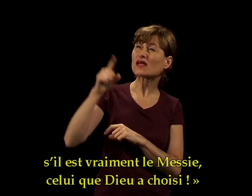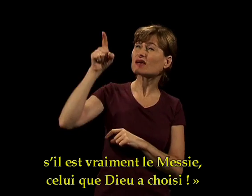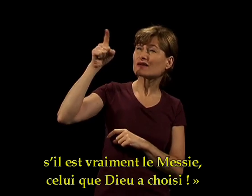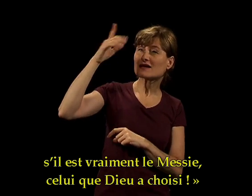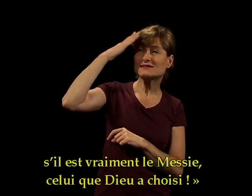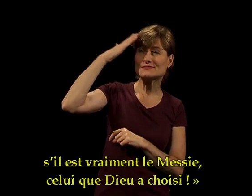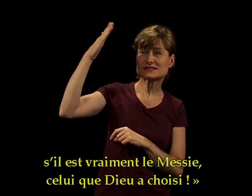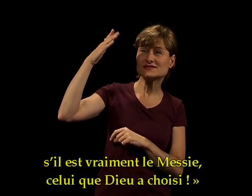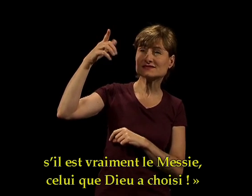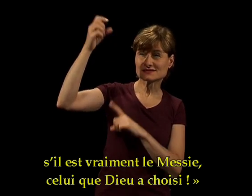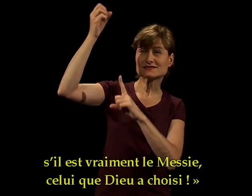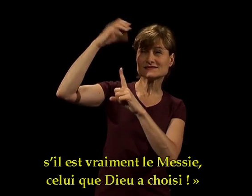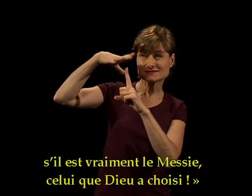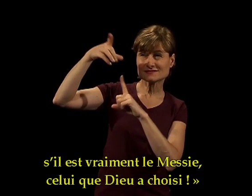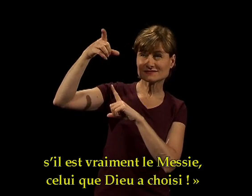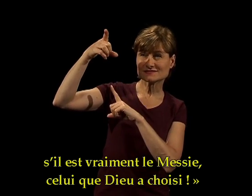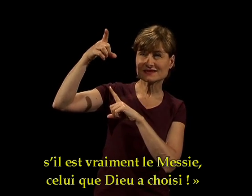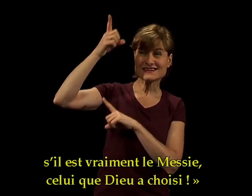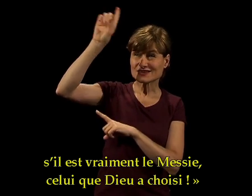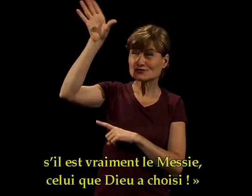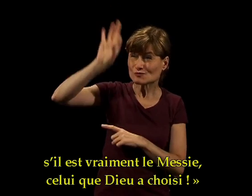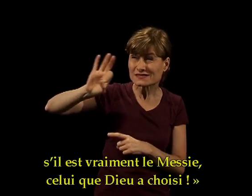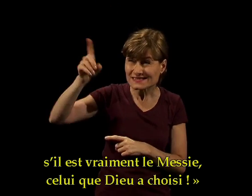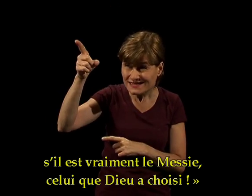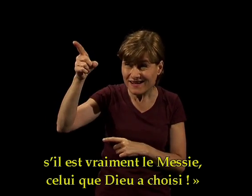S'il est vraiment le Messie, celui que Dieu a choisi.